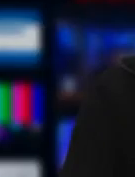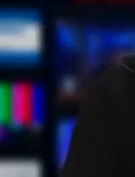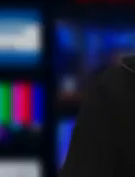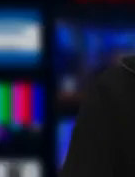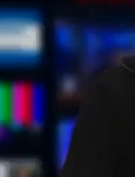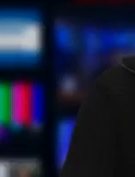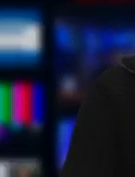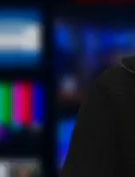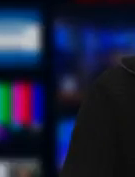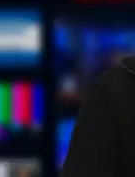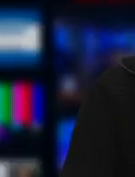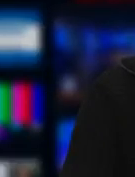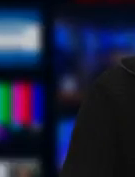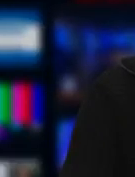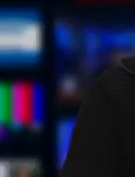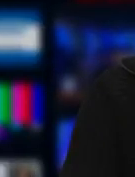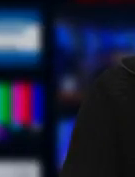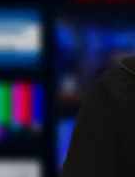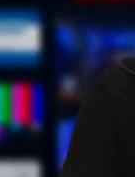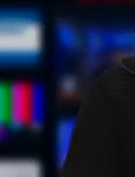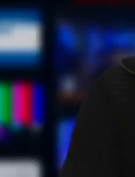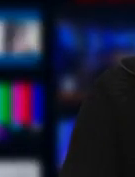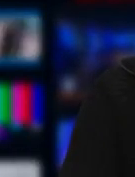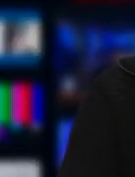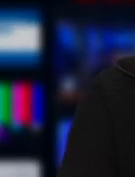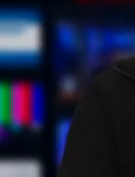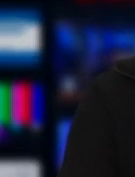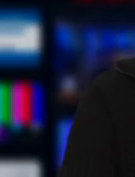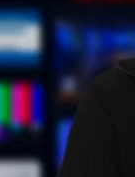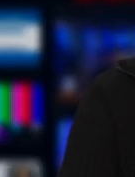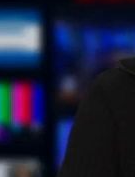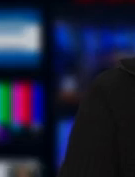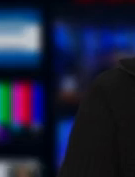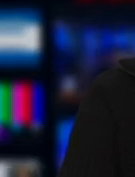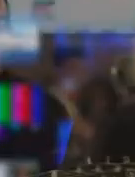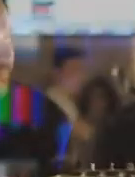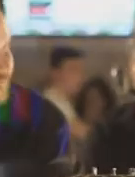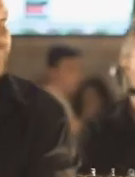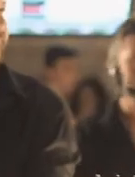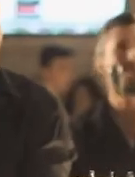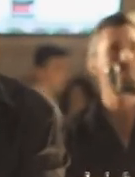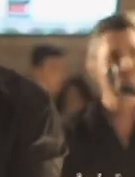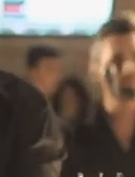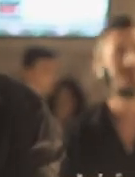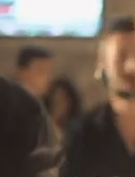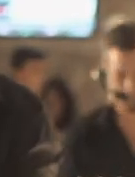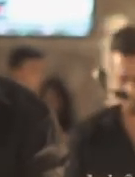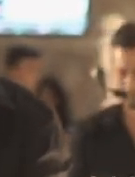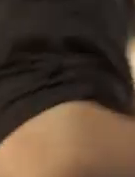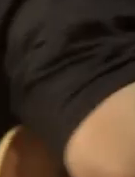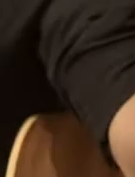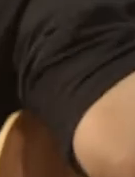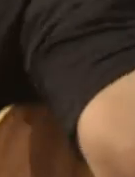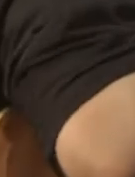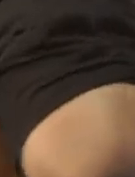e voce solista dei absolute five che ovviamente anche lui con il suo gruppo sente in